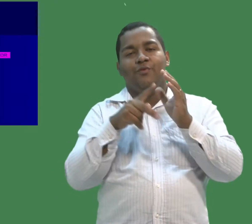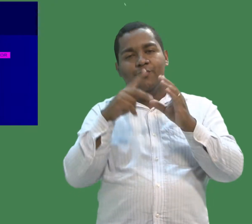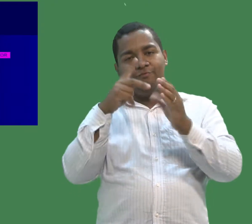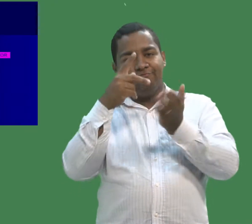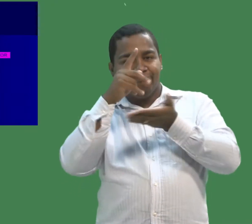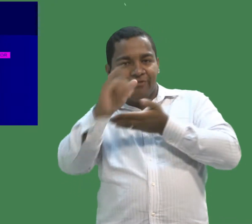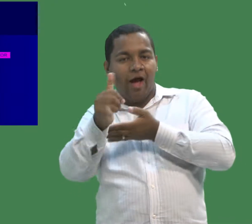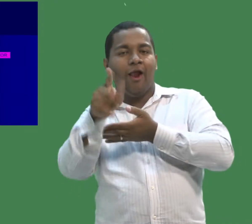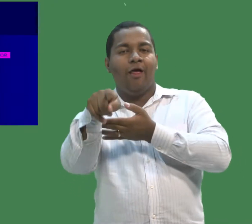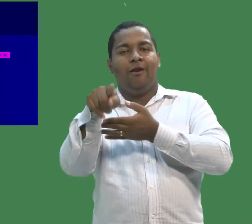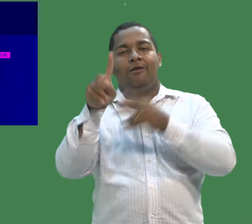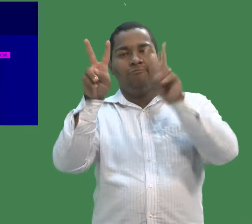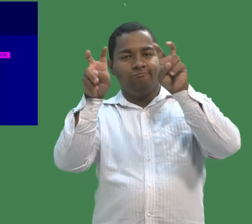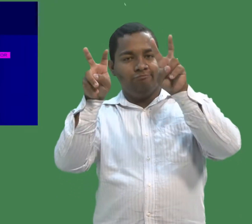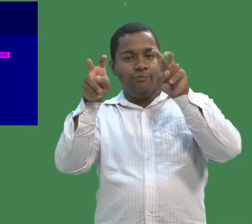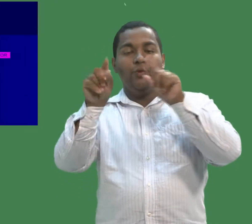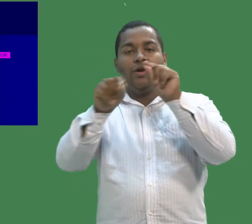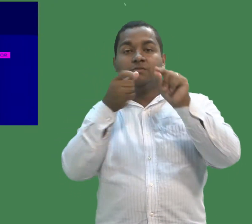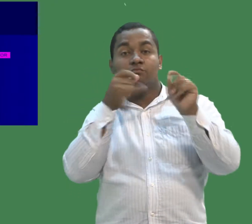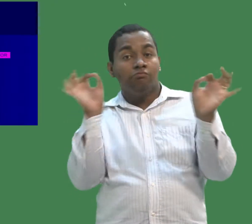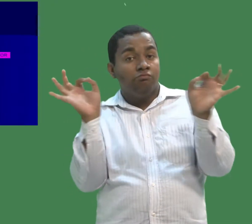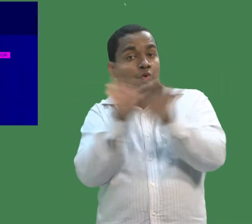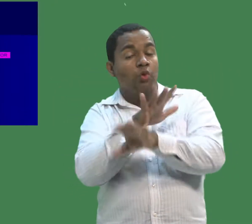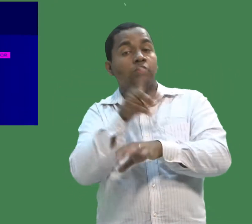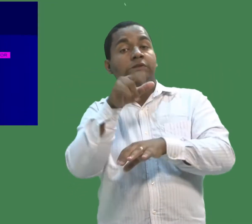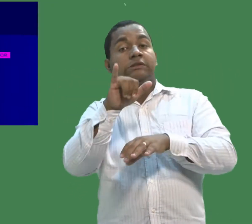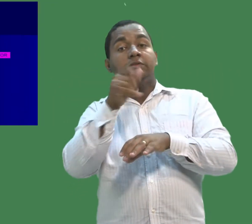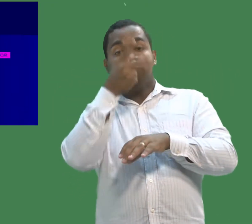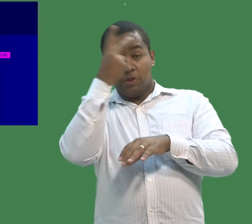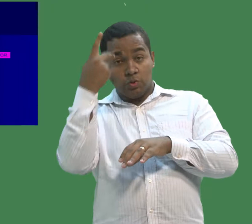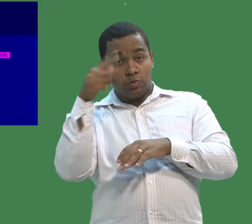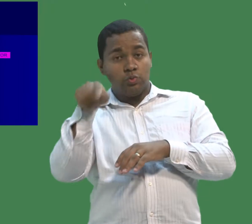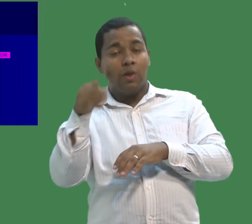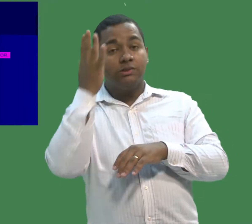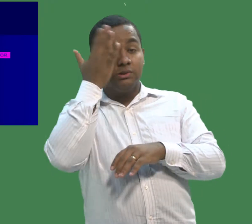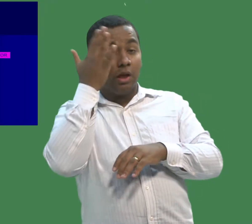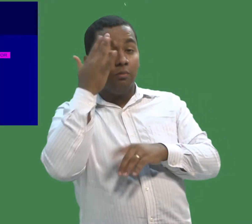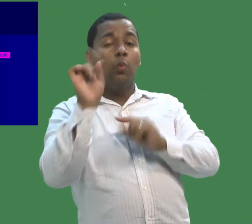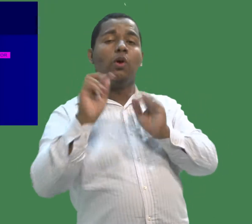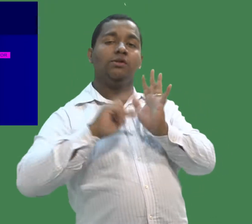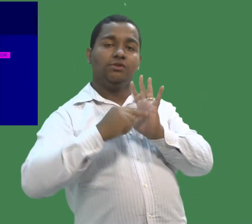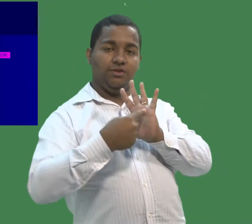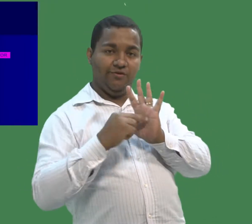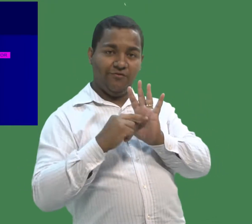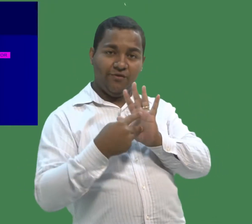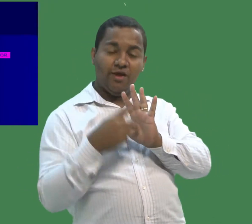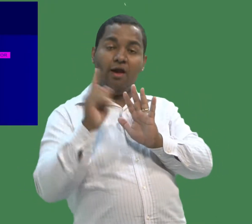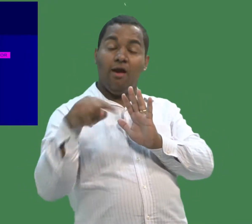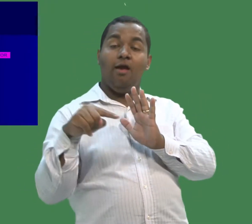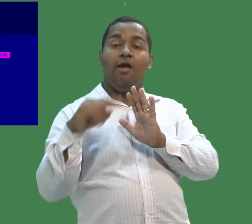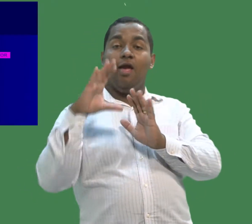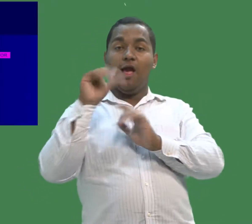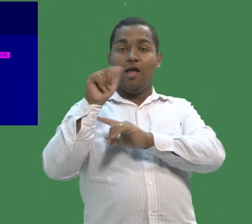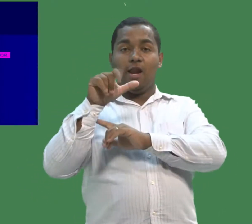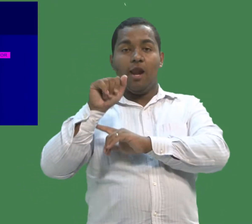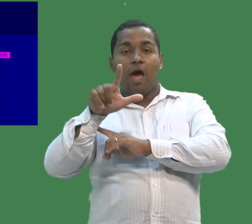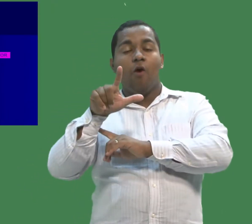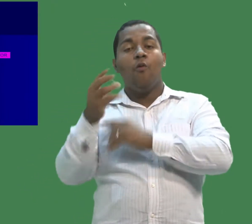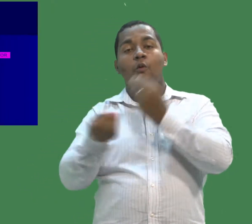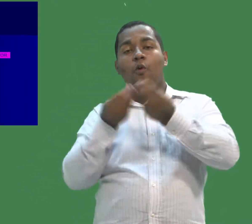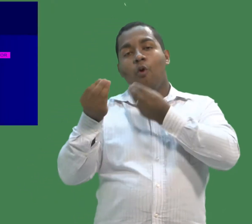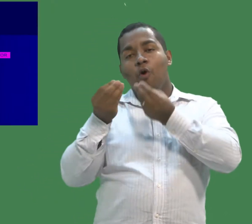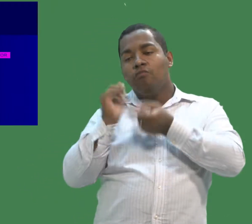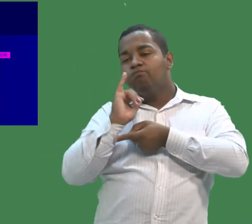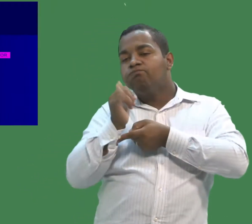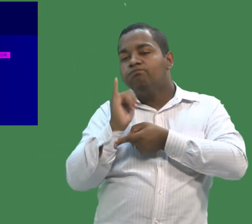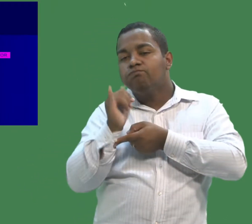mensagem. A comunicação só se concretizará se o receptor souber decodificar a mensagem. Canal de comunicação por onde a